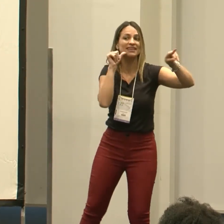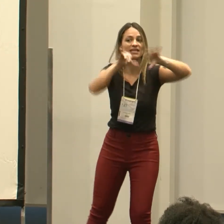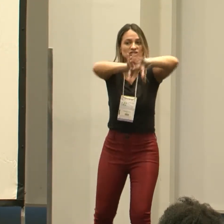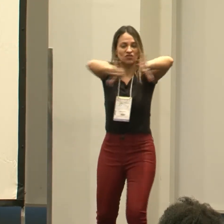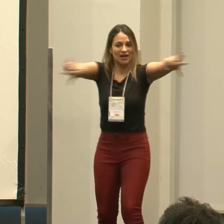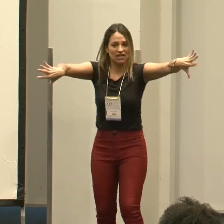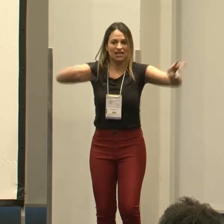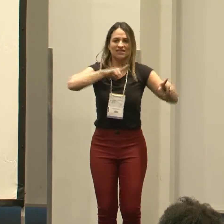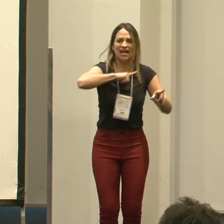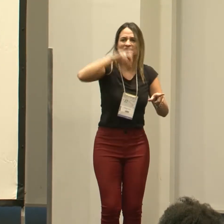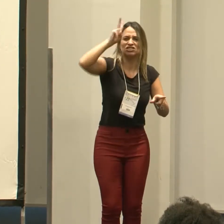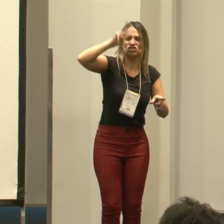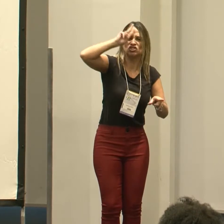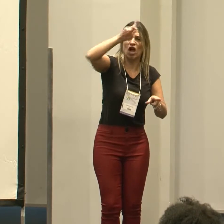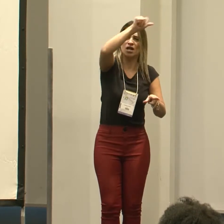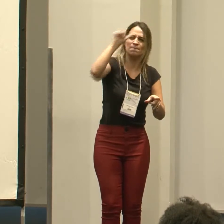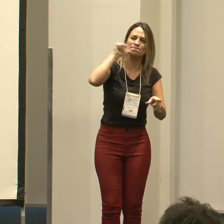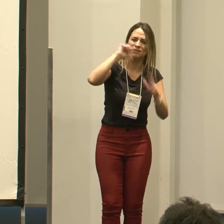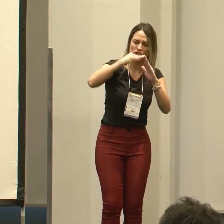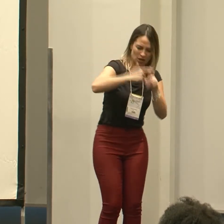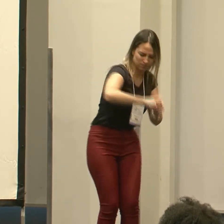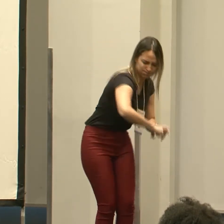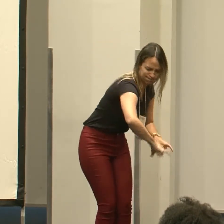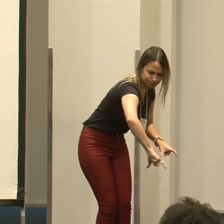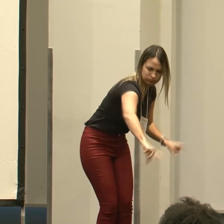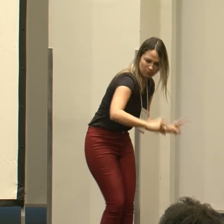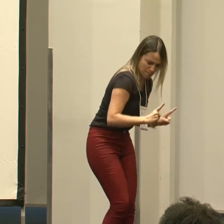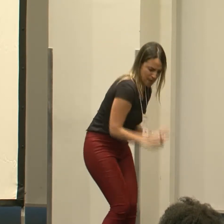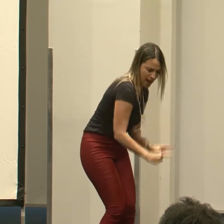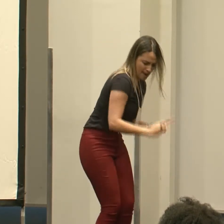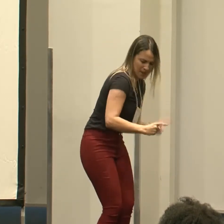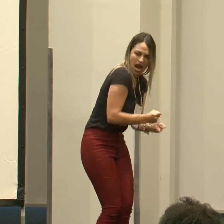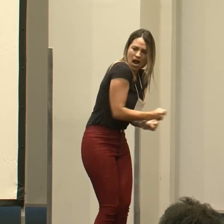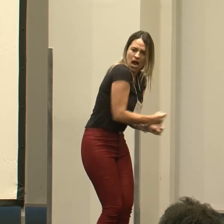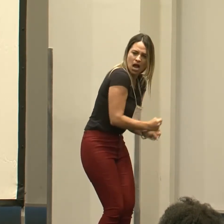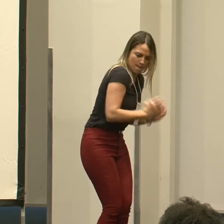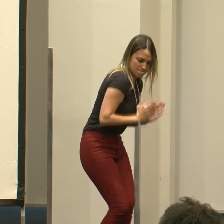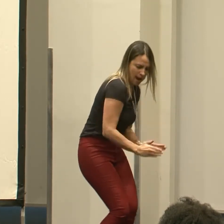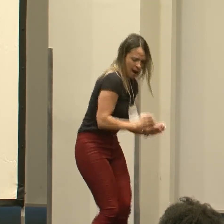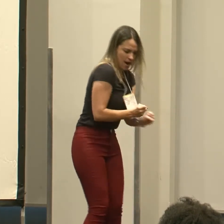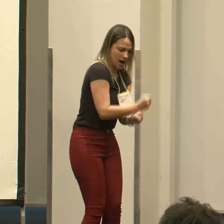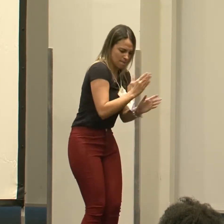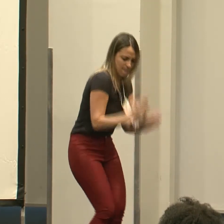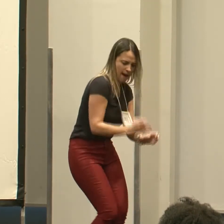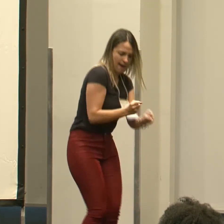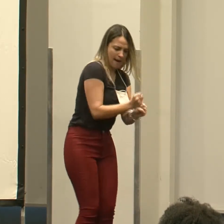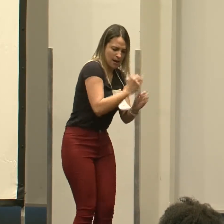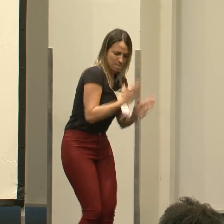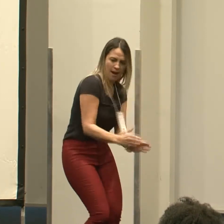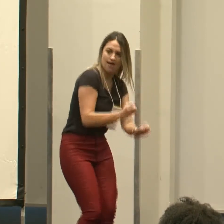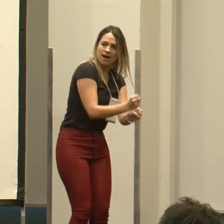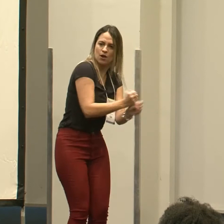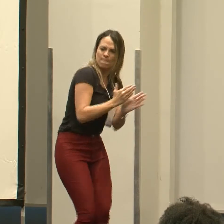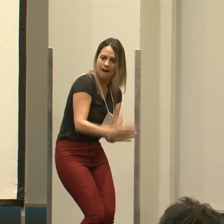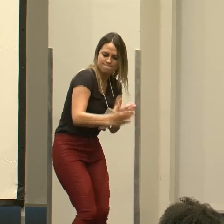internalizado, e uma coisa que nós precisamos separar, o E não veio do Instituto de Surdos na França.